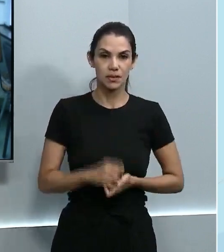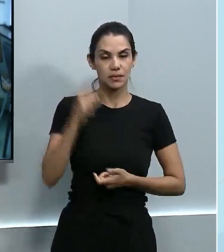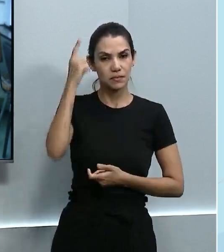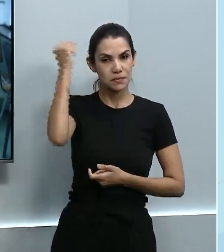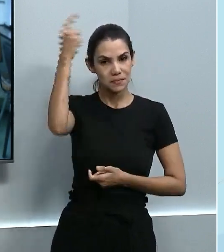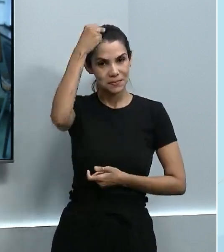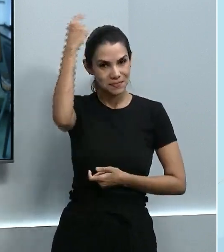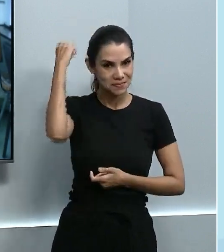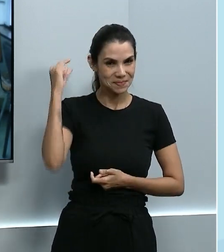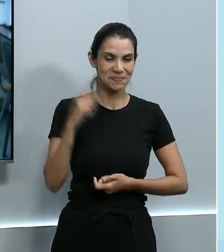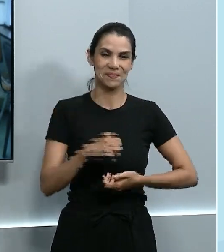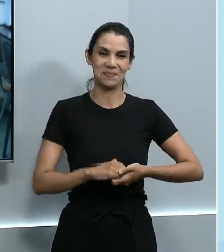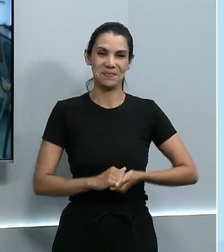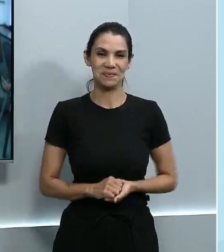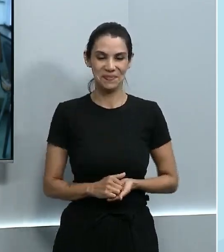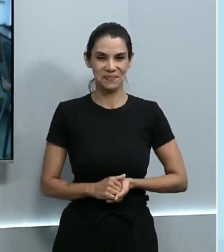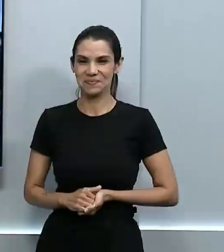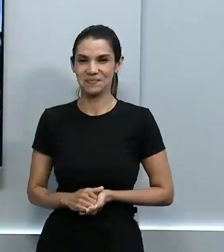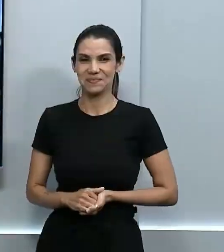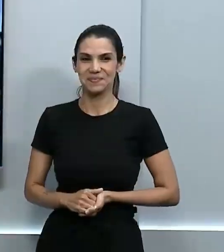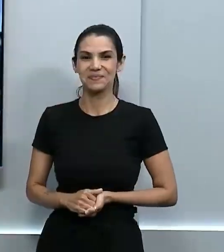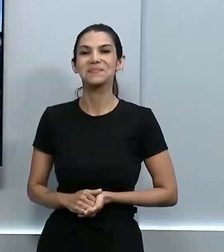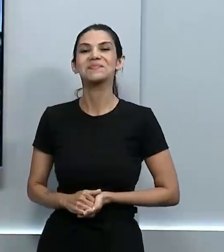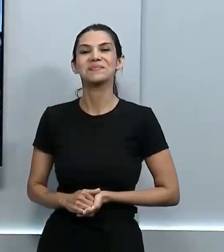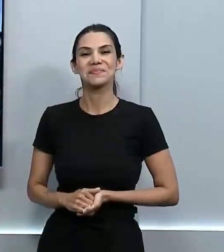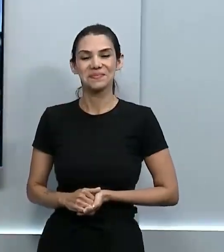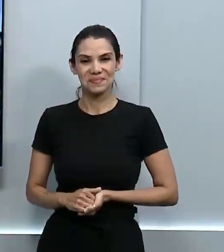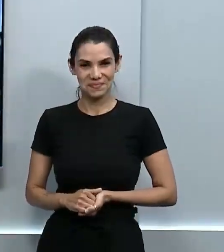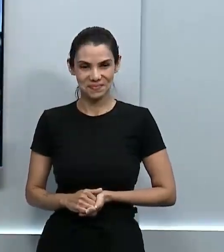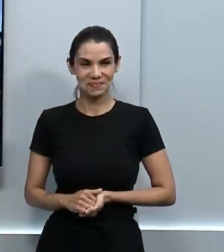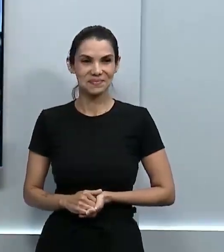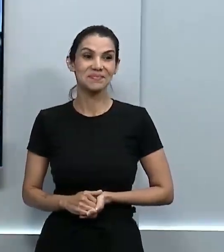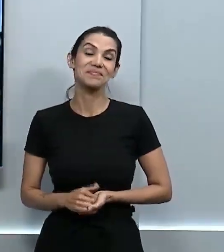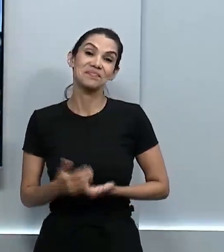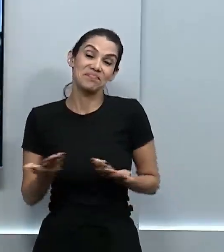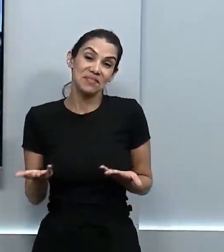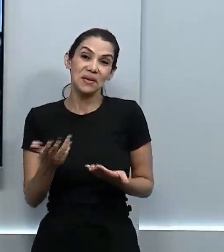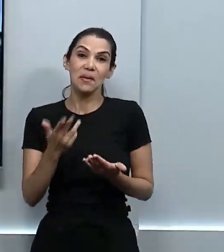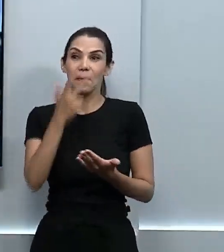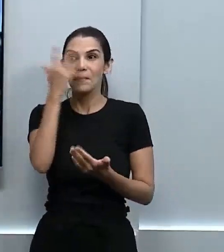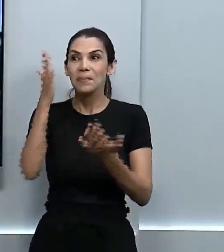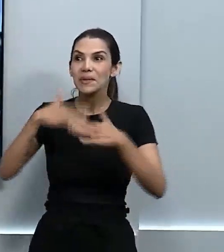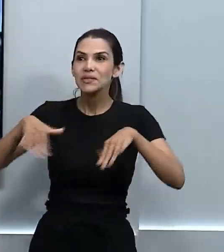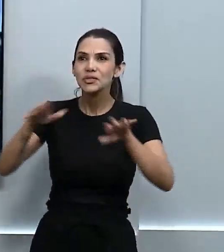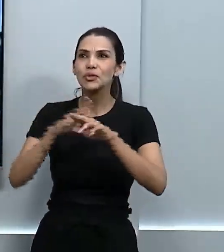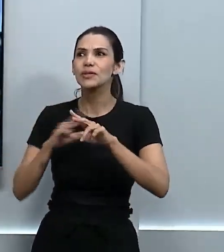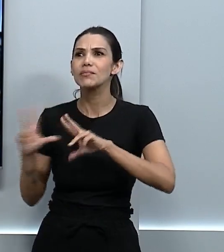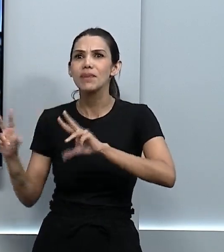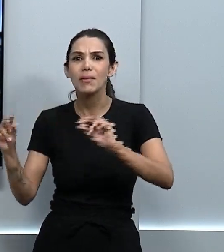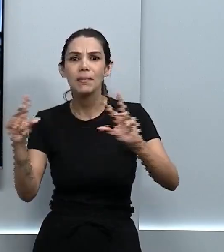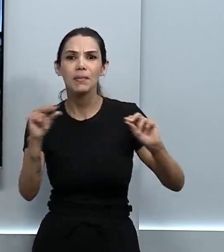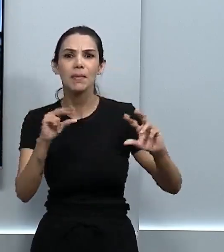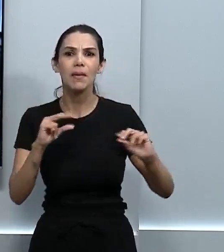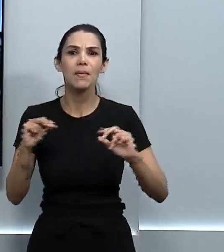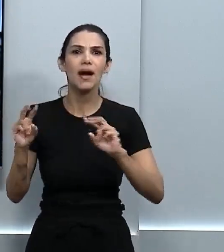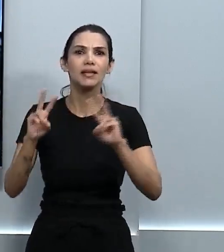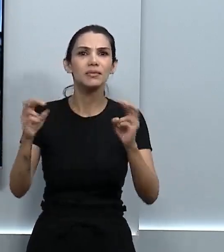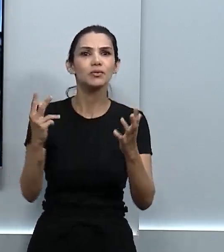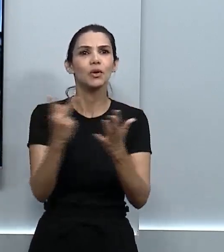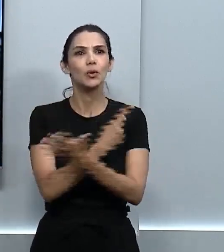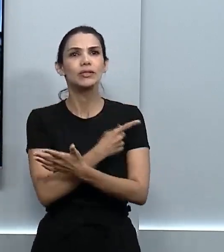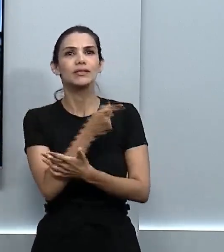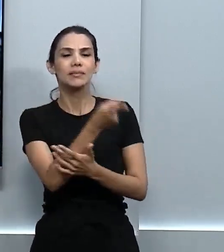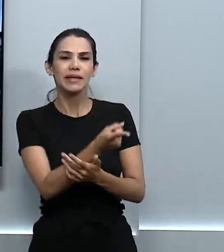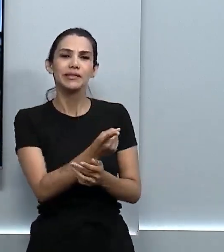restam. Bom, professor, todo mundo comentando sobre esse assunto, né, dessa subtração